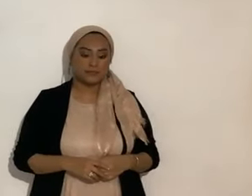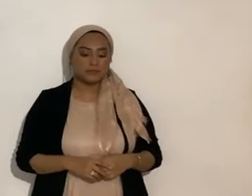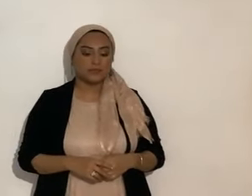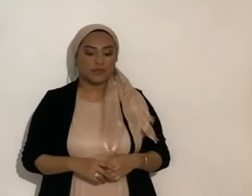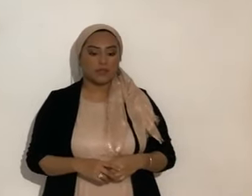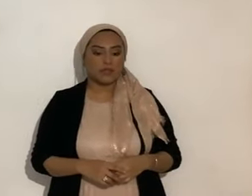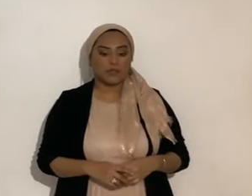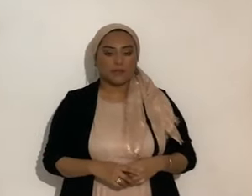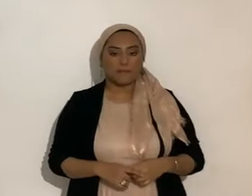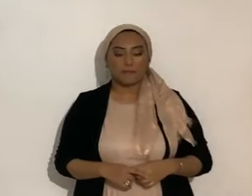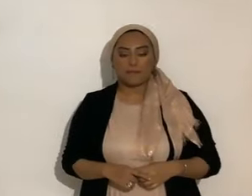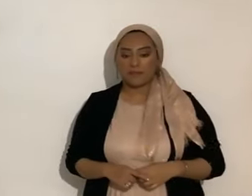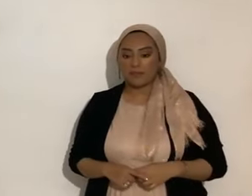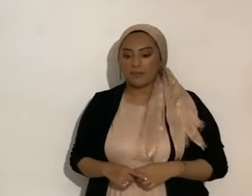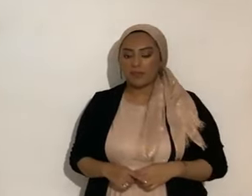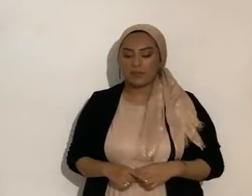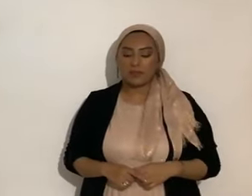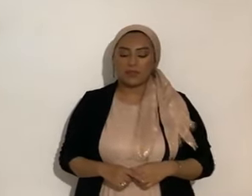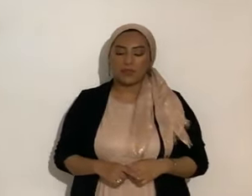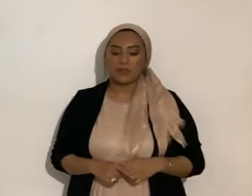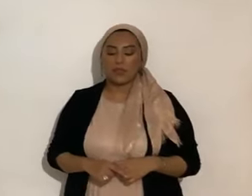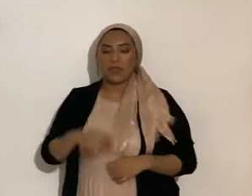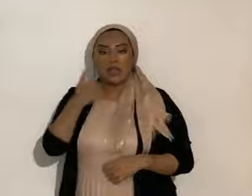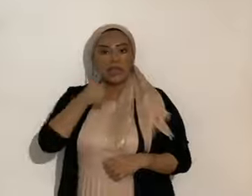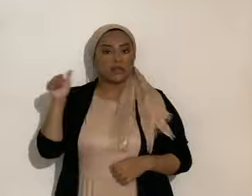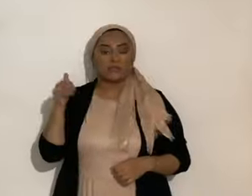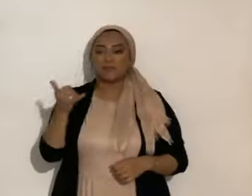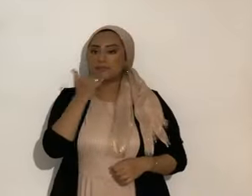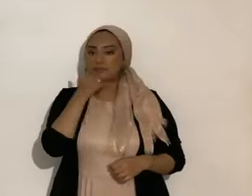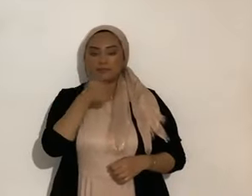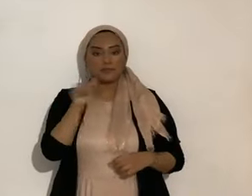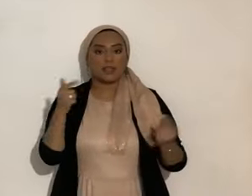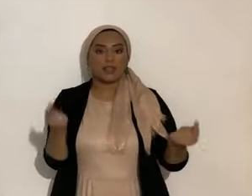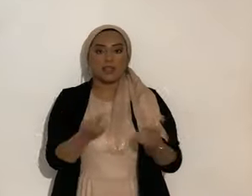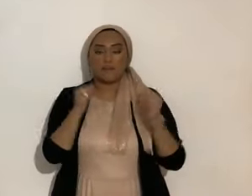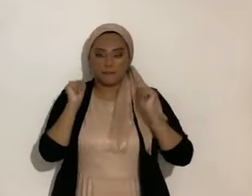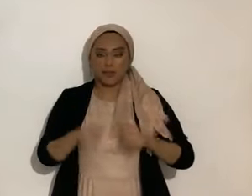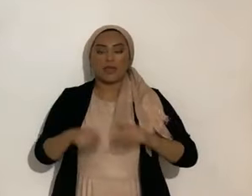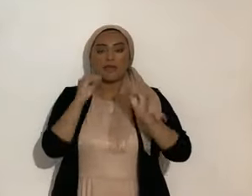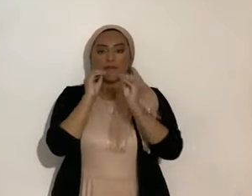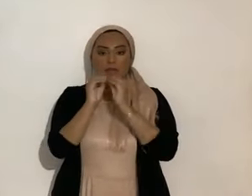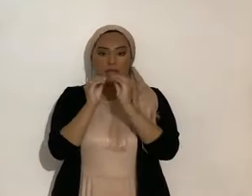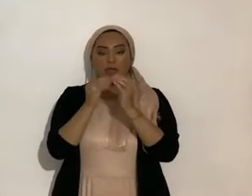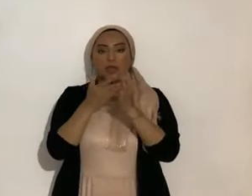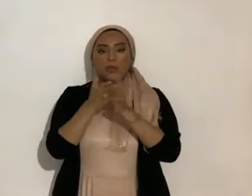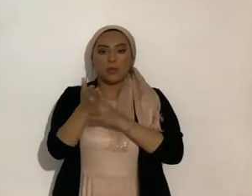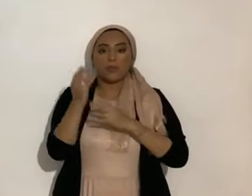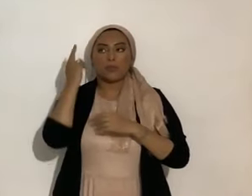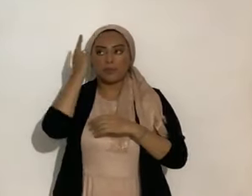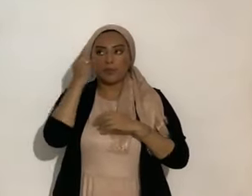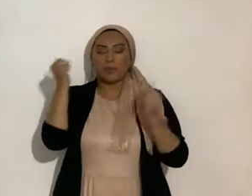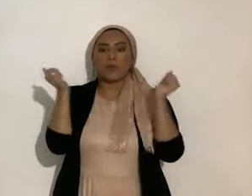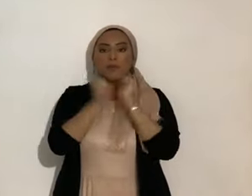es esta, que cualquier error y cualquier pecado puede ser corregido por la razón en Yahshua